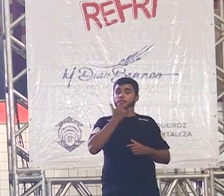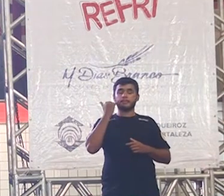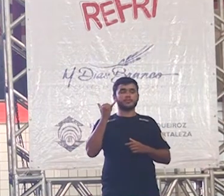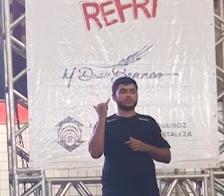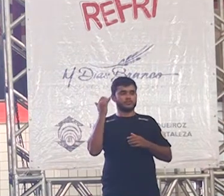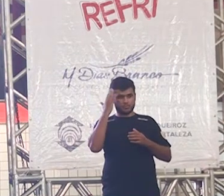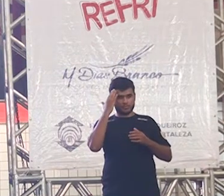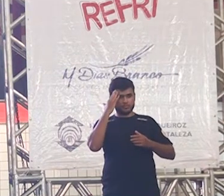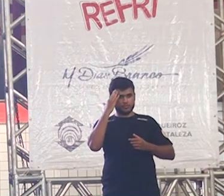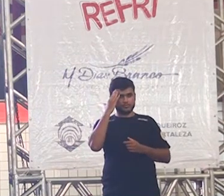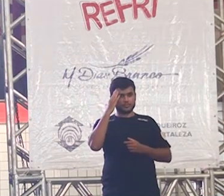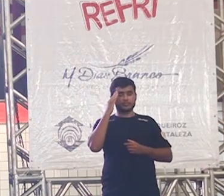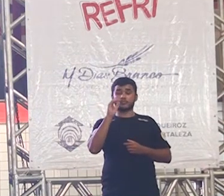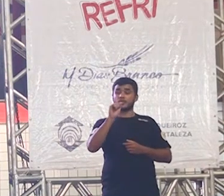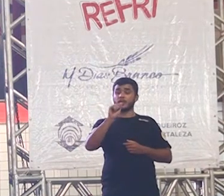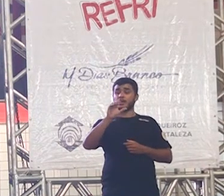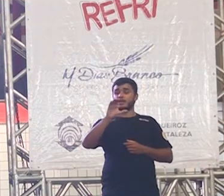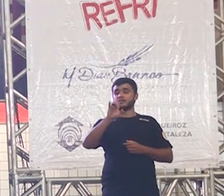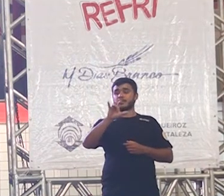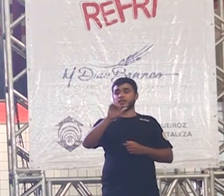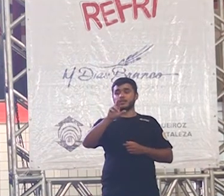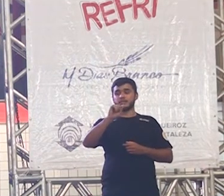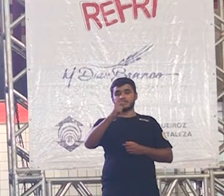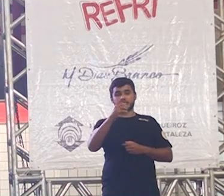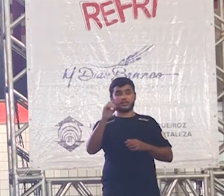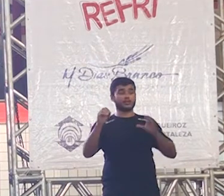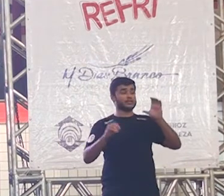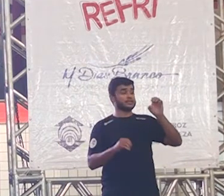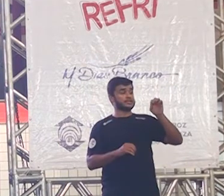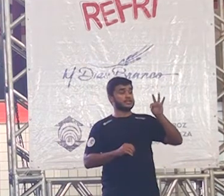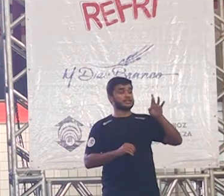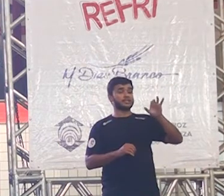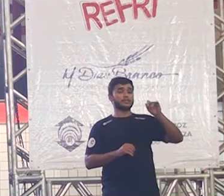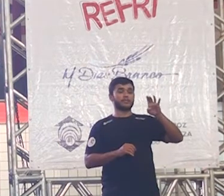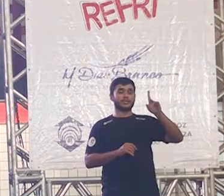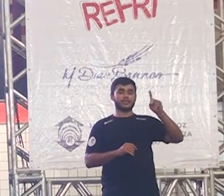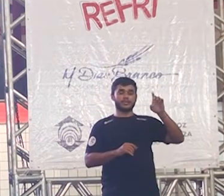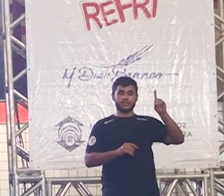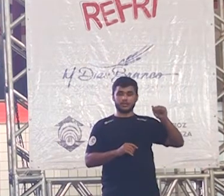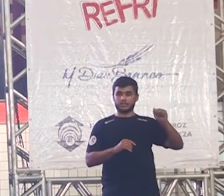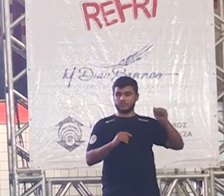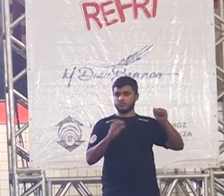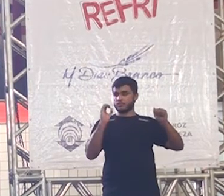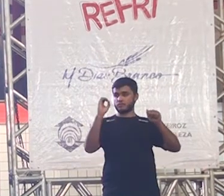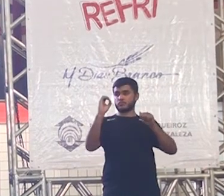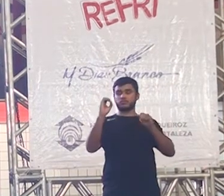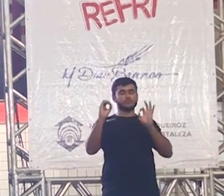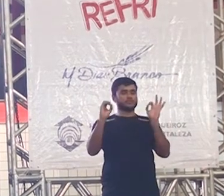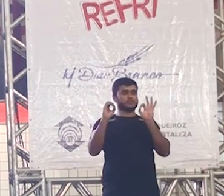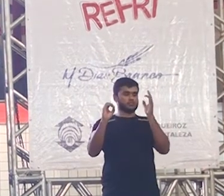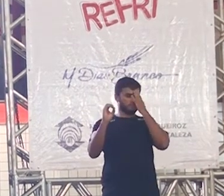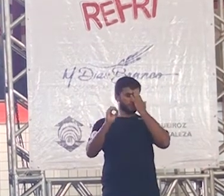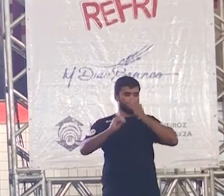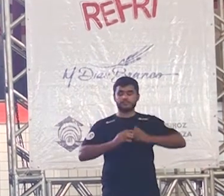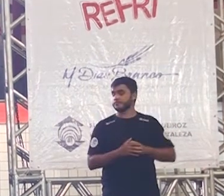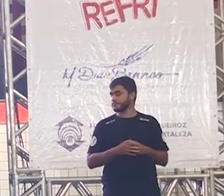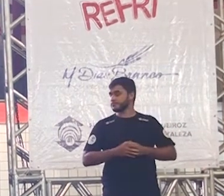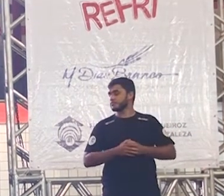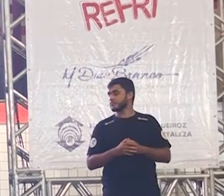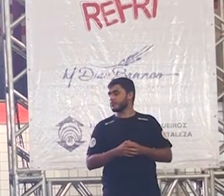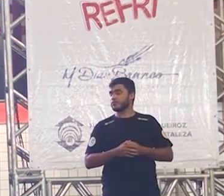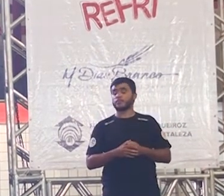nula. A aceleração centrípeta, ela não será nula se o meu movimento for circular. Já